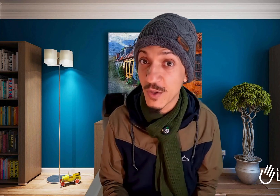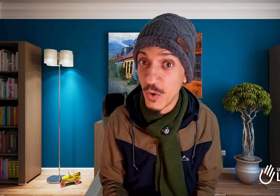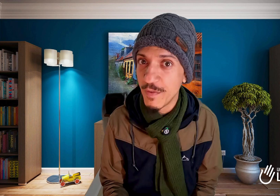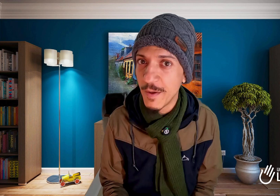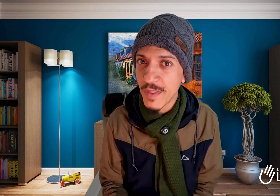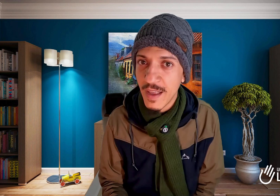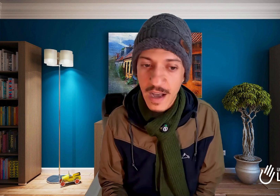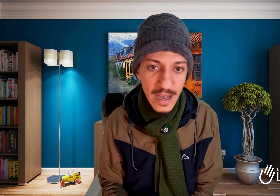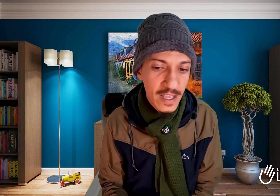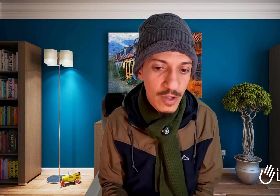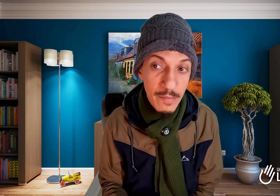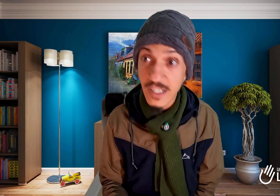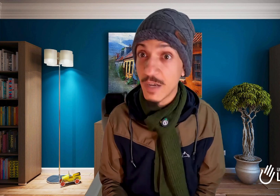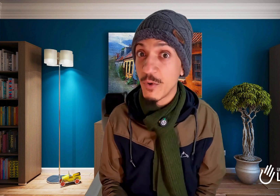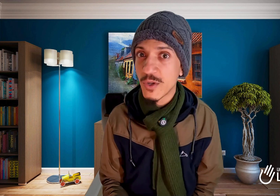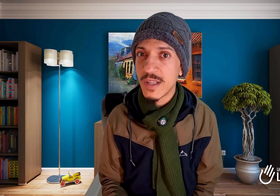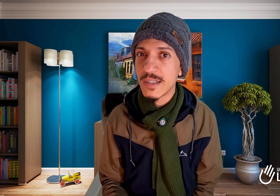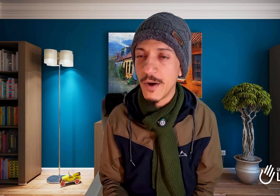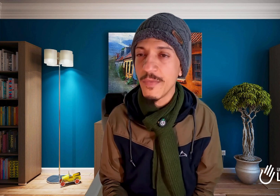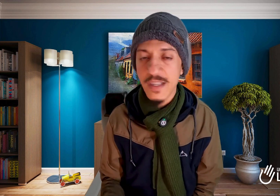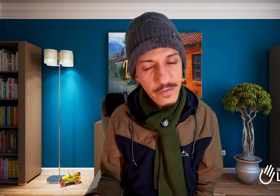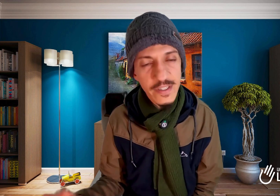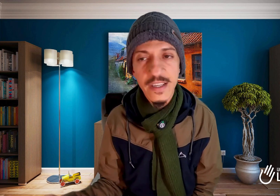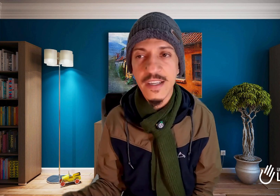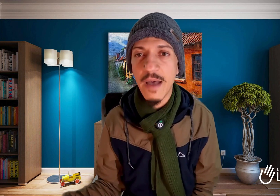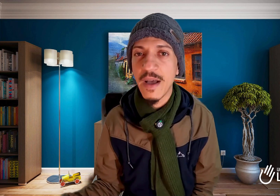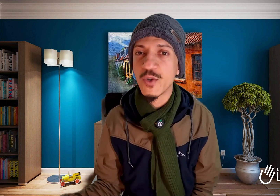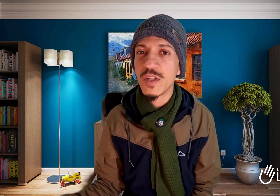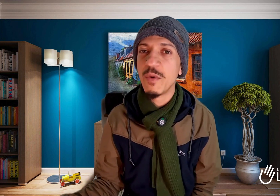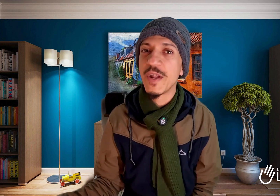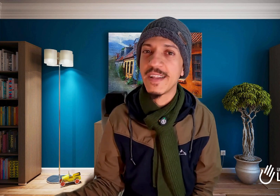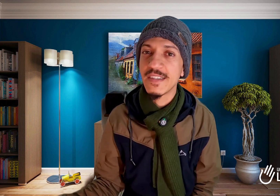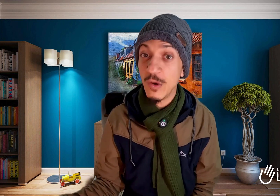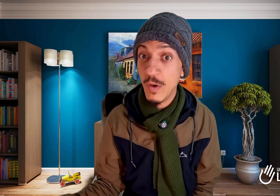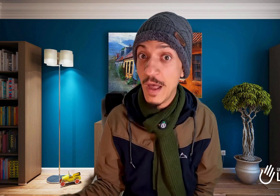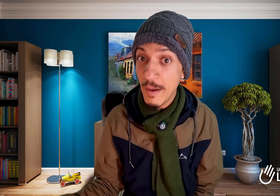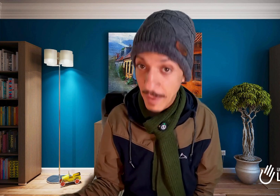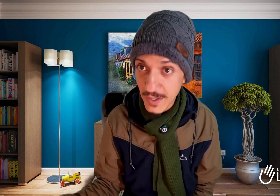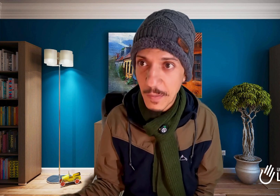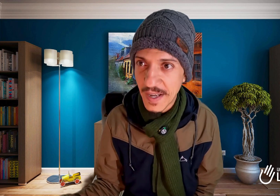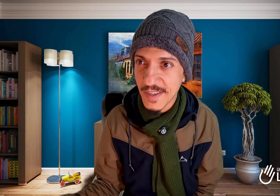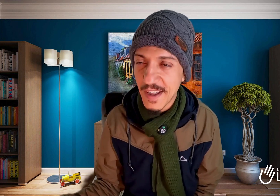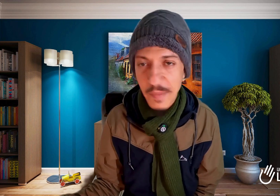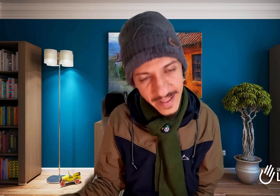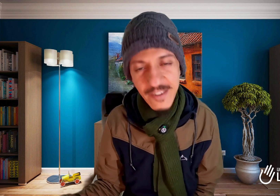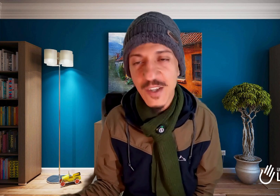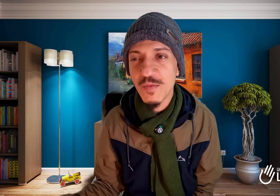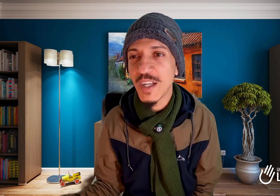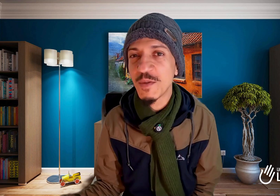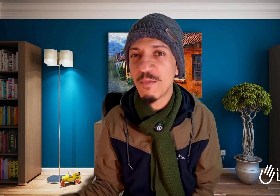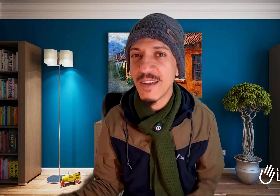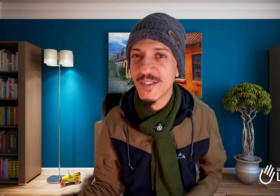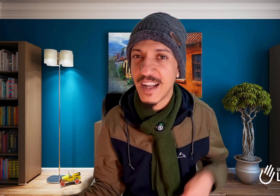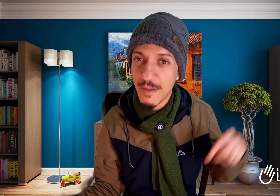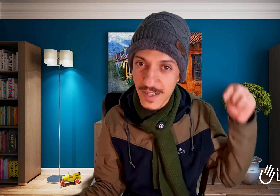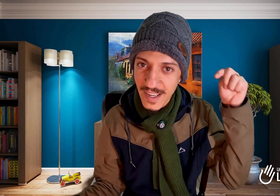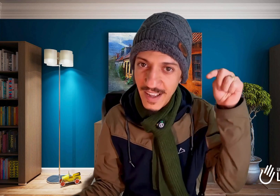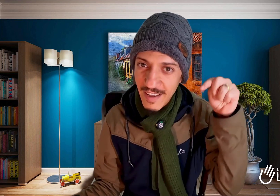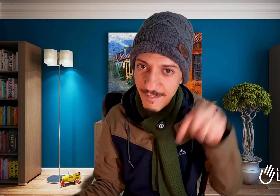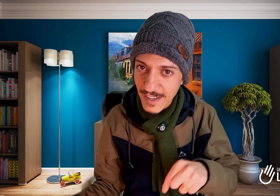dúvida, aquilo que mais chamou a sua atenção. Se você quiser me ajuda, minha orientação passo a passo para dar os seus próximos passos na Libras, faça